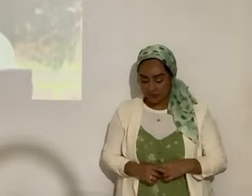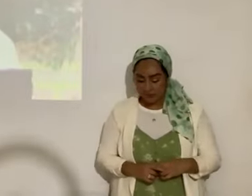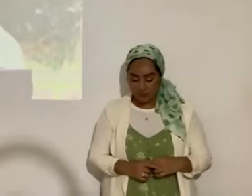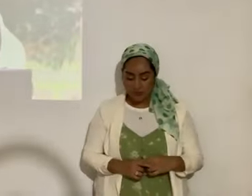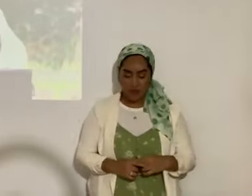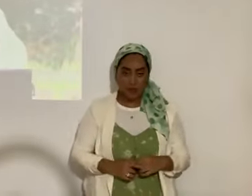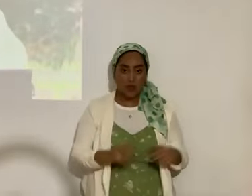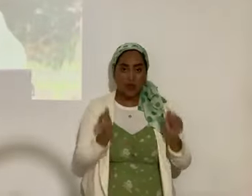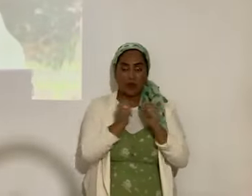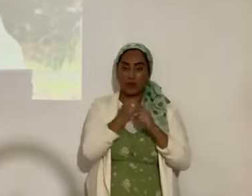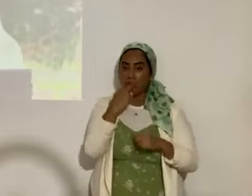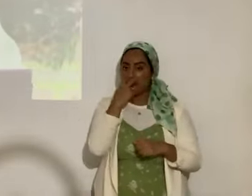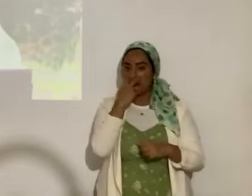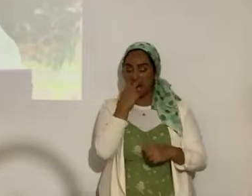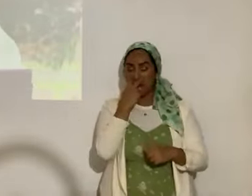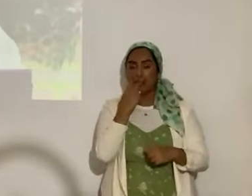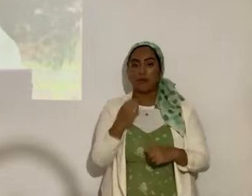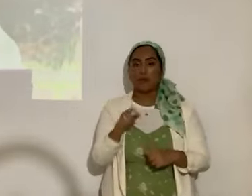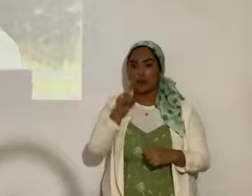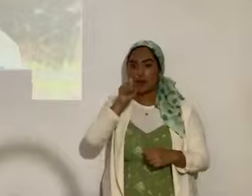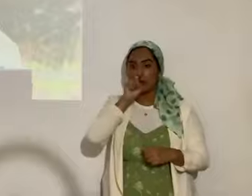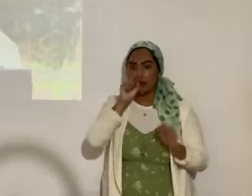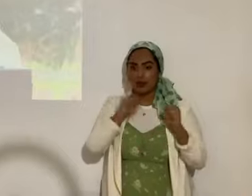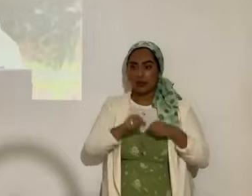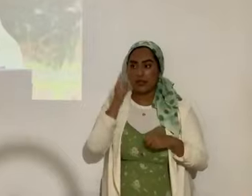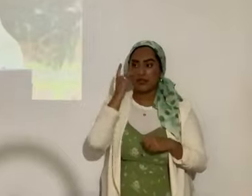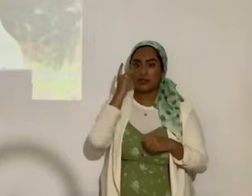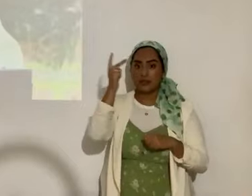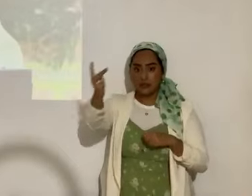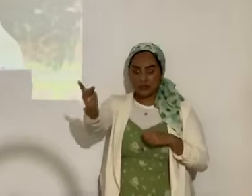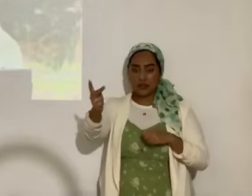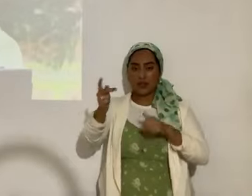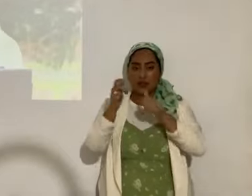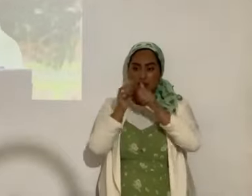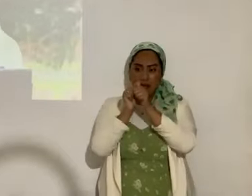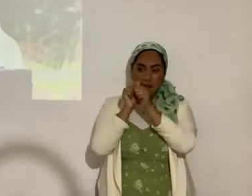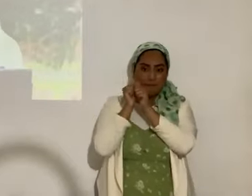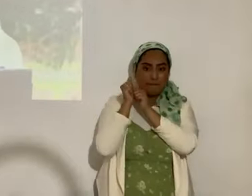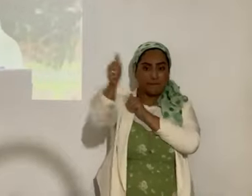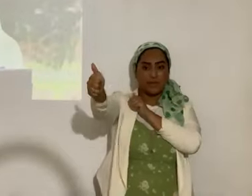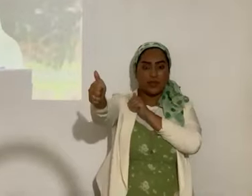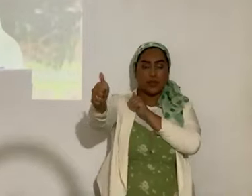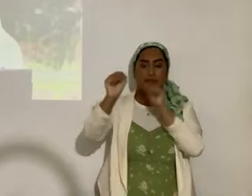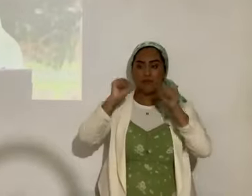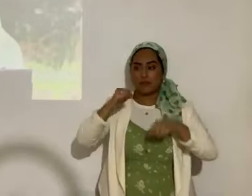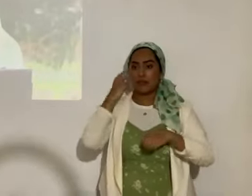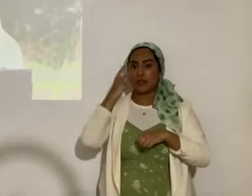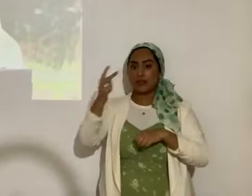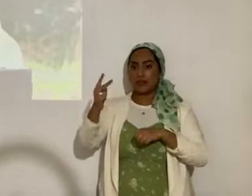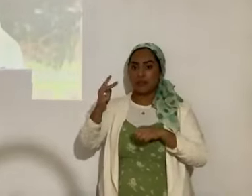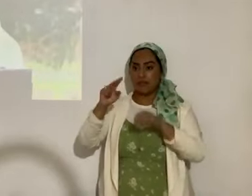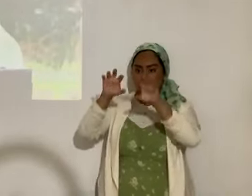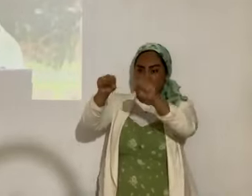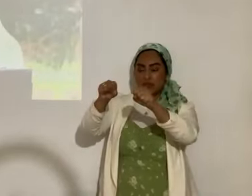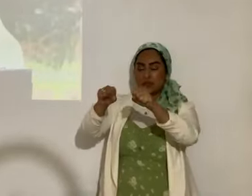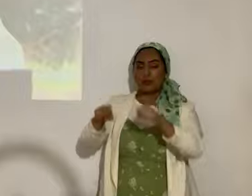Y con esos ojitos del Águila un águila puede ver a un conejo hasta hasta tres kilómetros de distancia aproximadamente